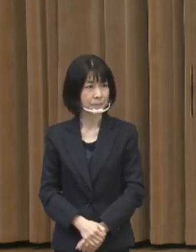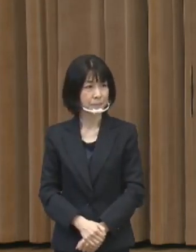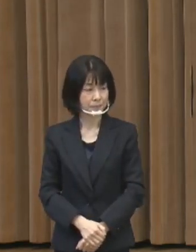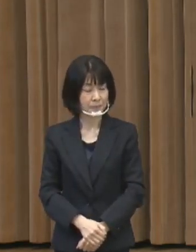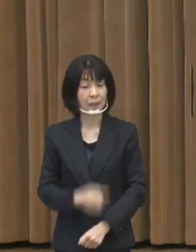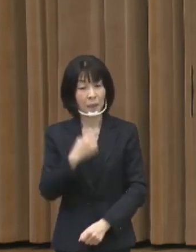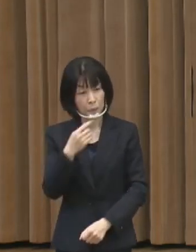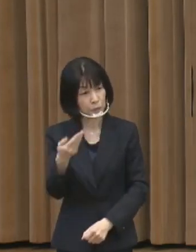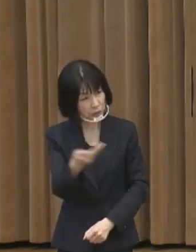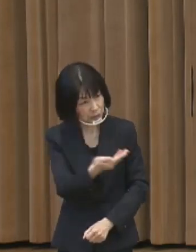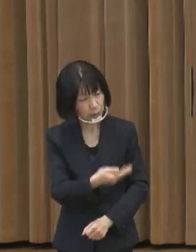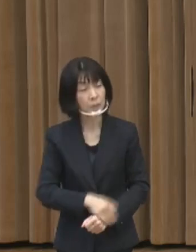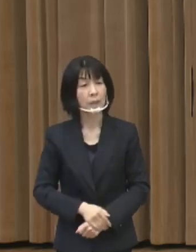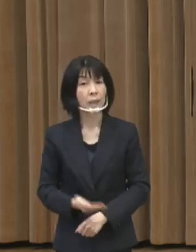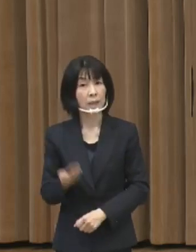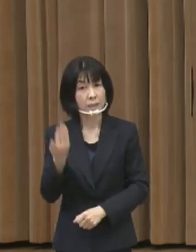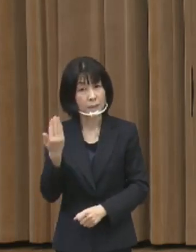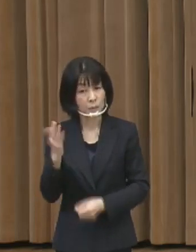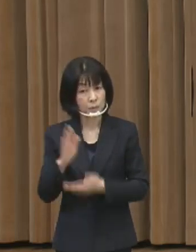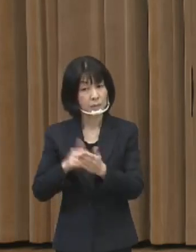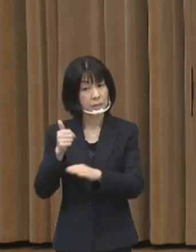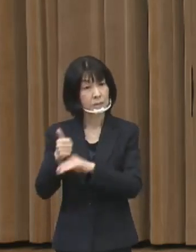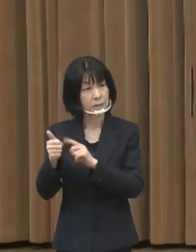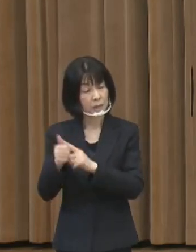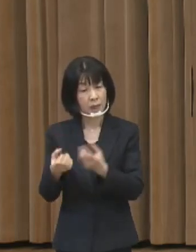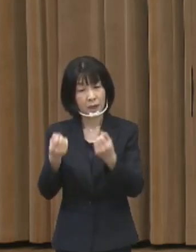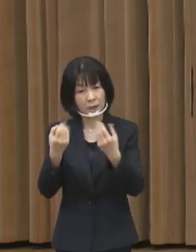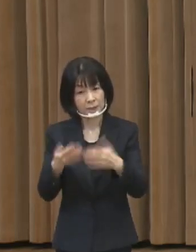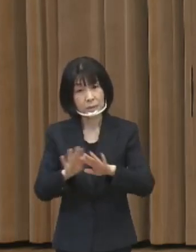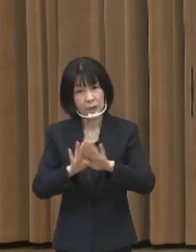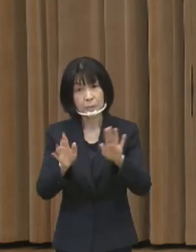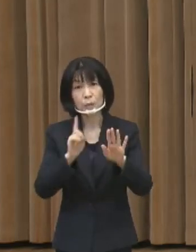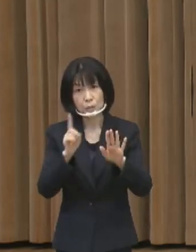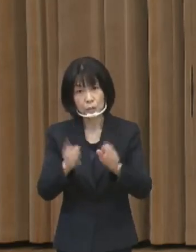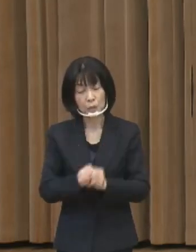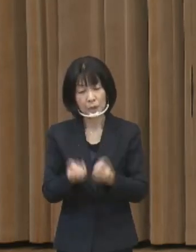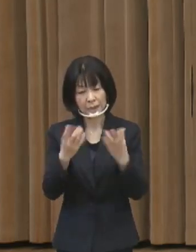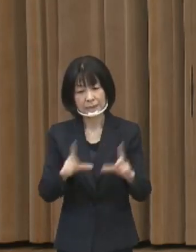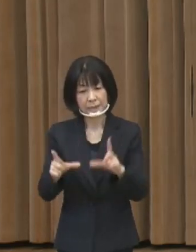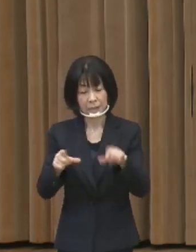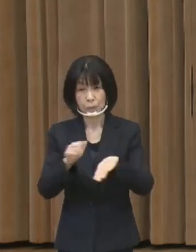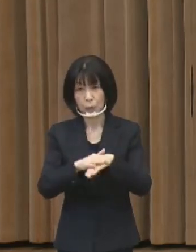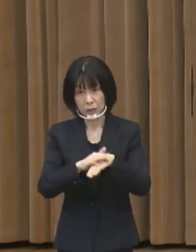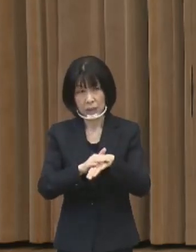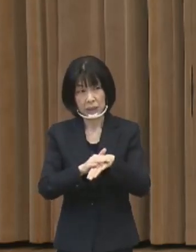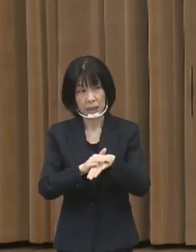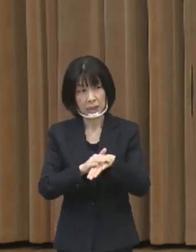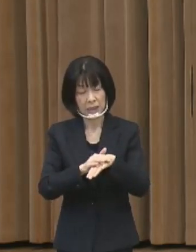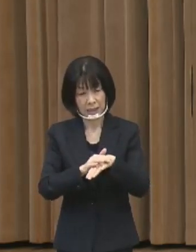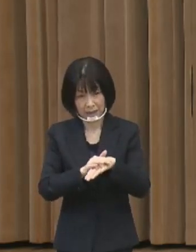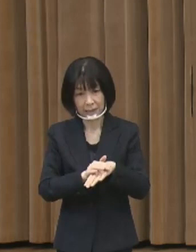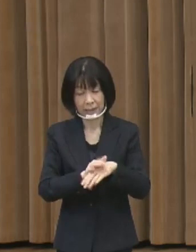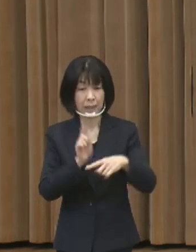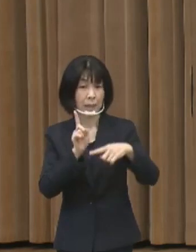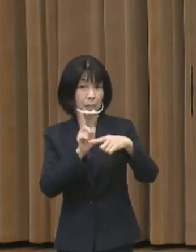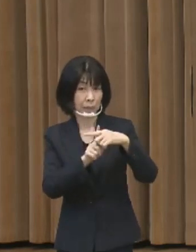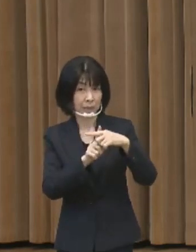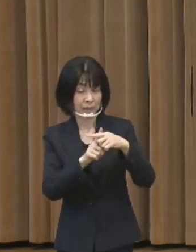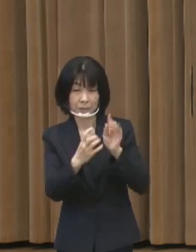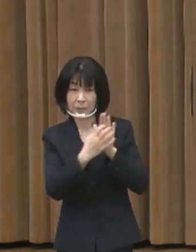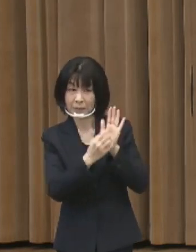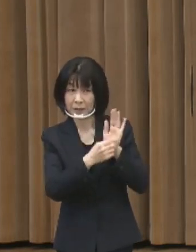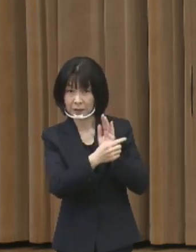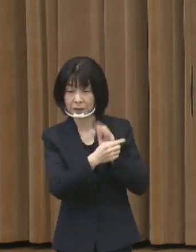もう一点なんですけど、先ほど知事が新しく導入すると言っていました、新しい生活様式のプラスというものなんです